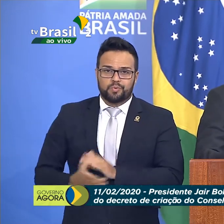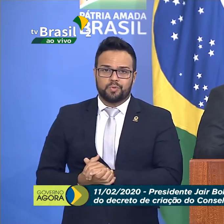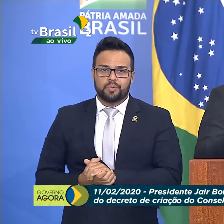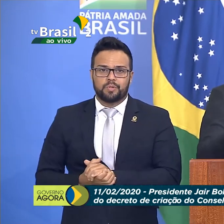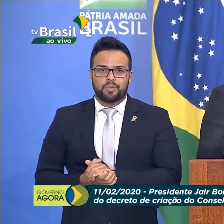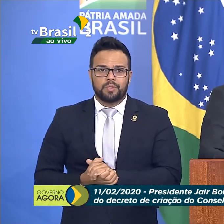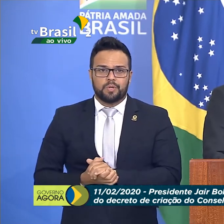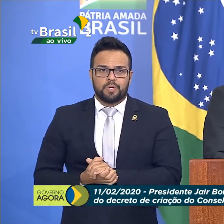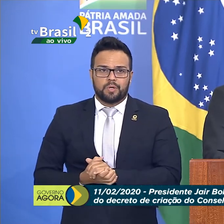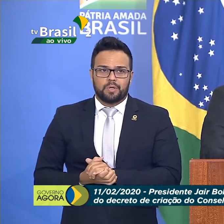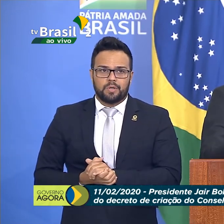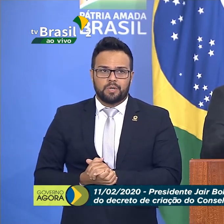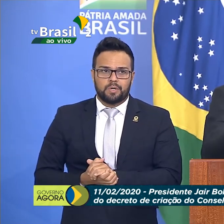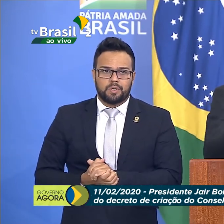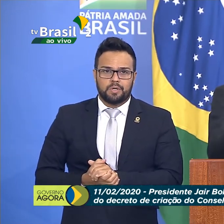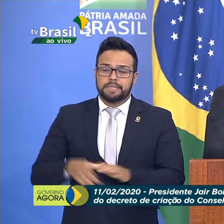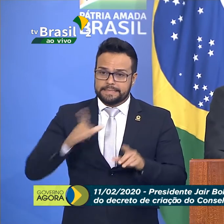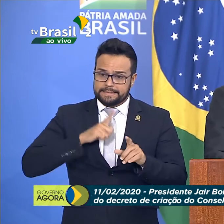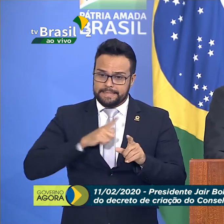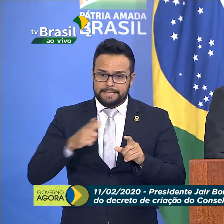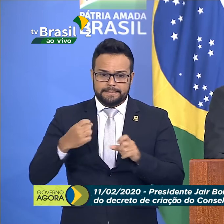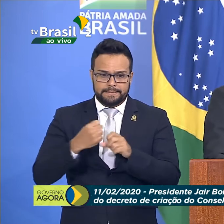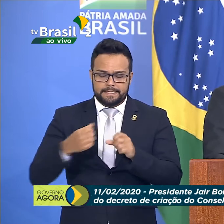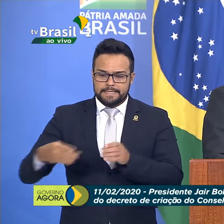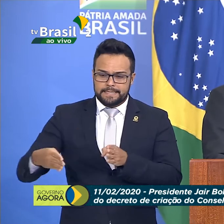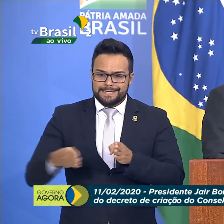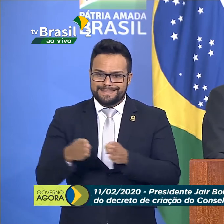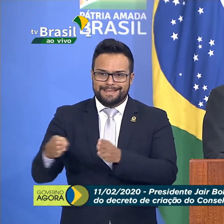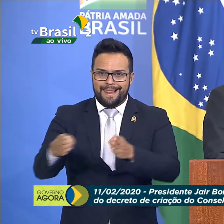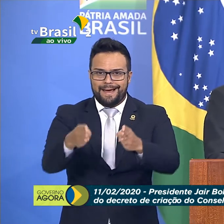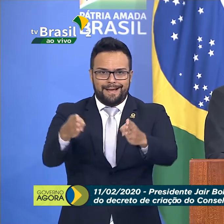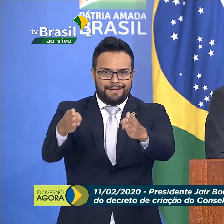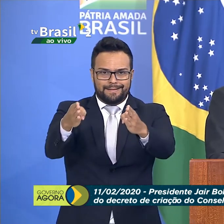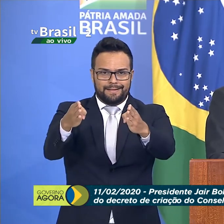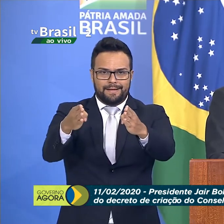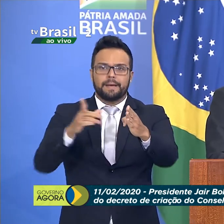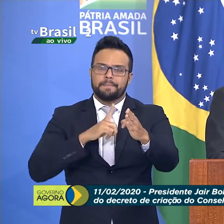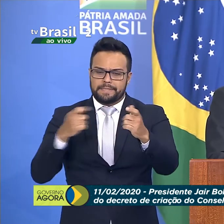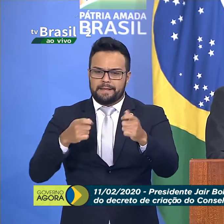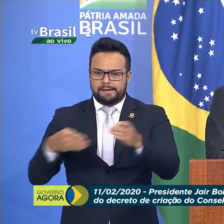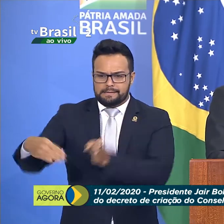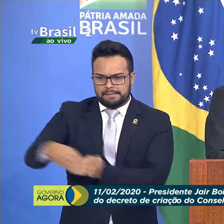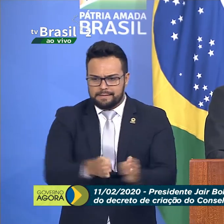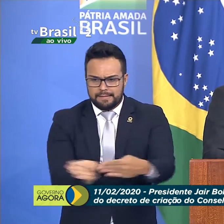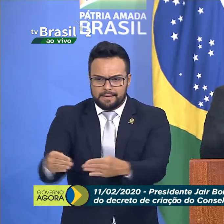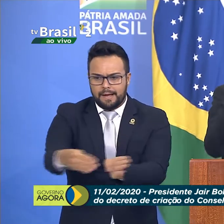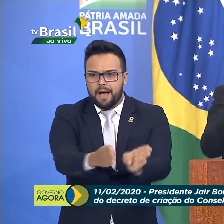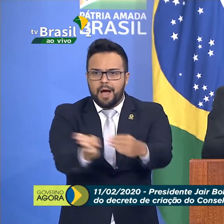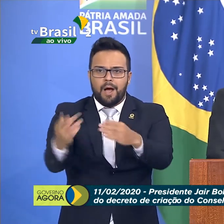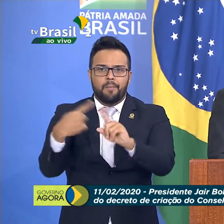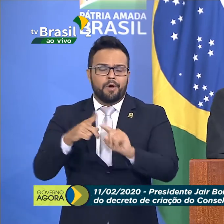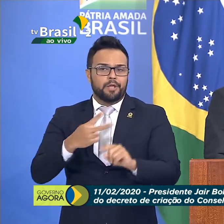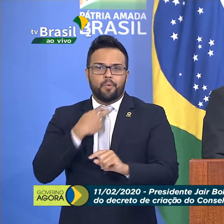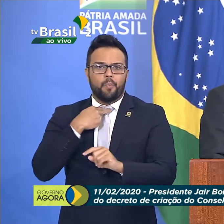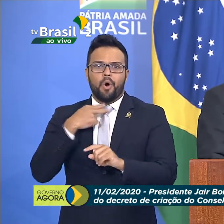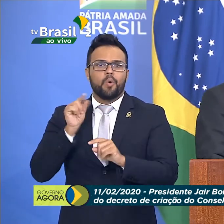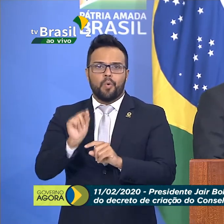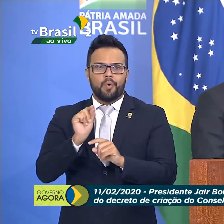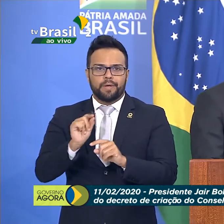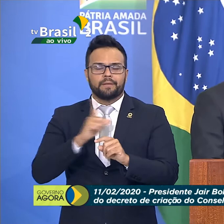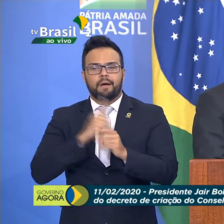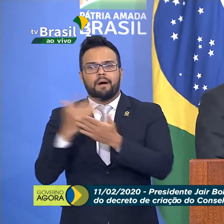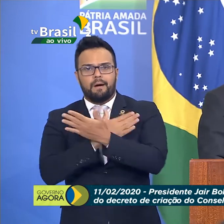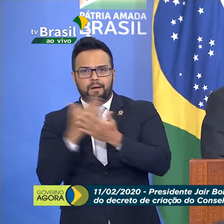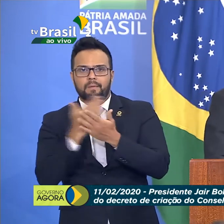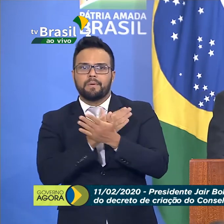a produção de determinadas áreas, estradas tem que fazer zigue-zague, caso contrário, porque não pode passar por cima de